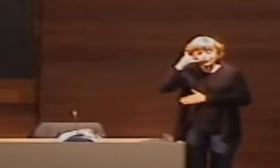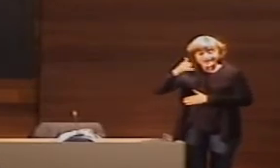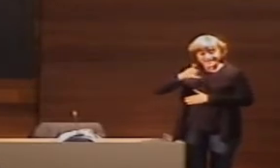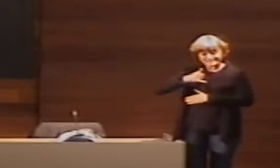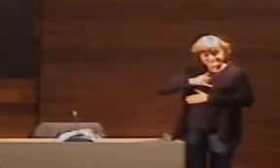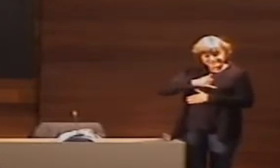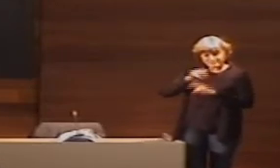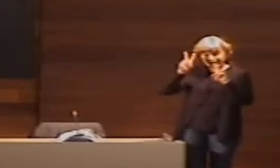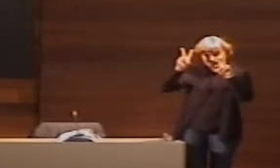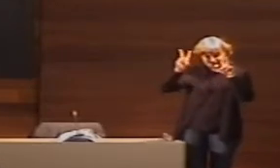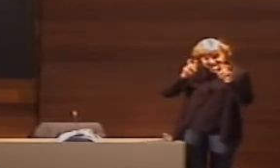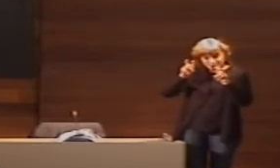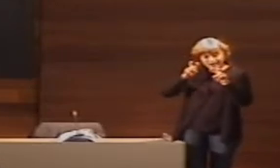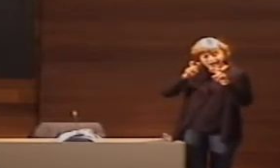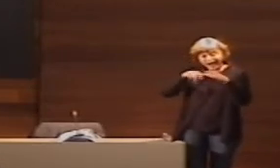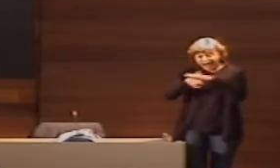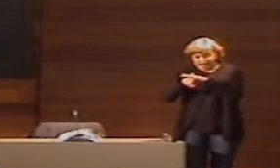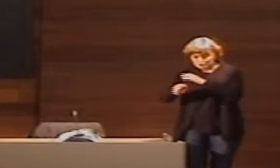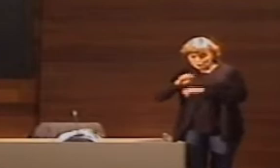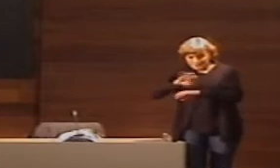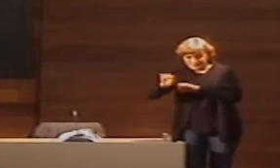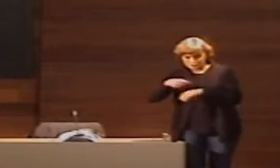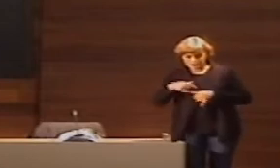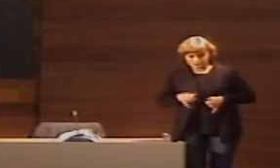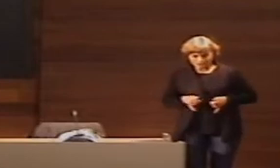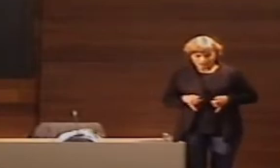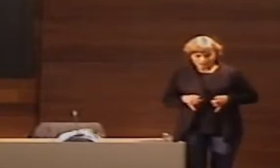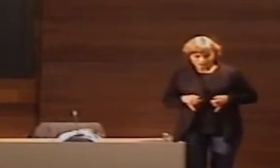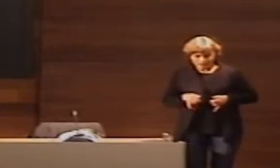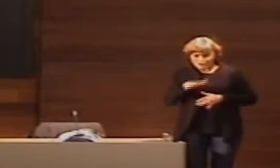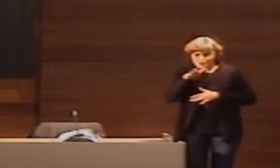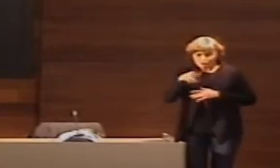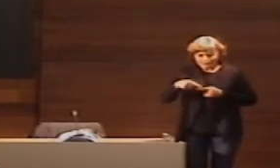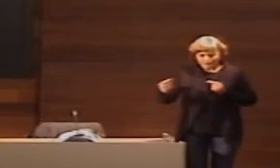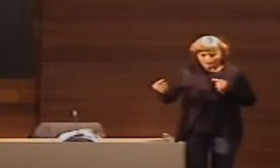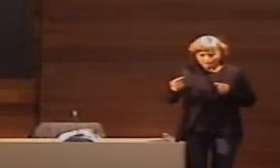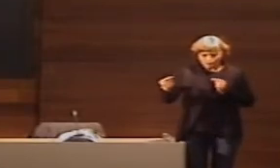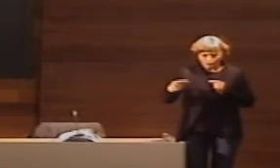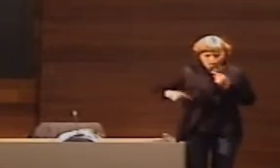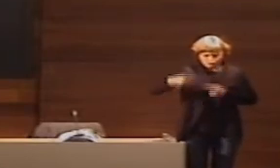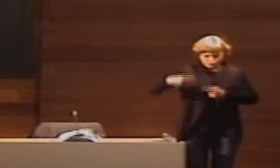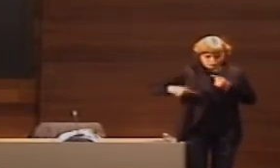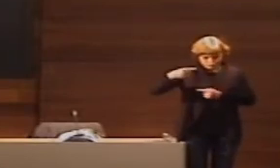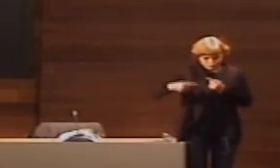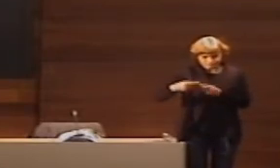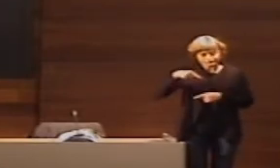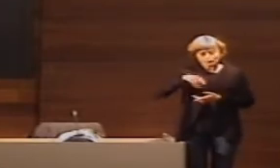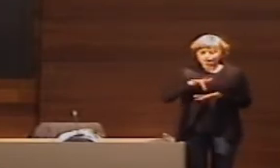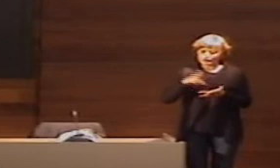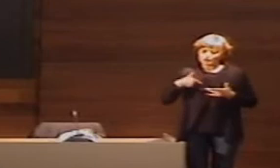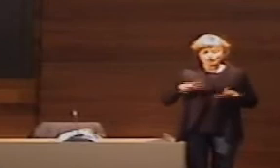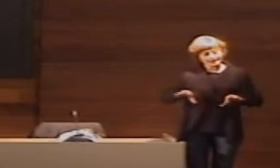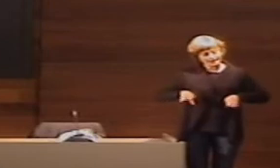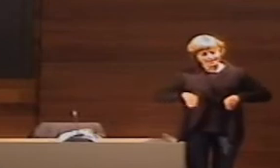las piernas porque habéis tenido aquí debates muy intensos, pero una vez más decidí aceptar, o esta vez me